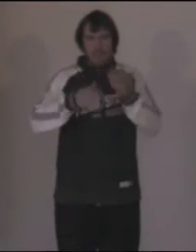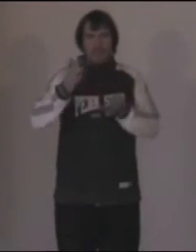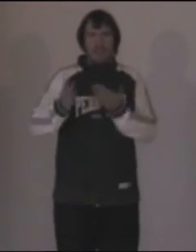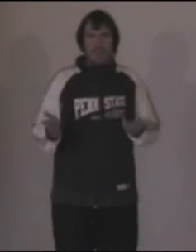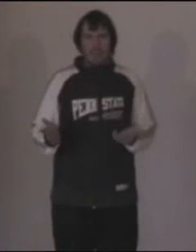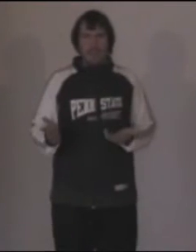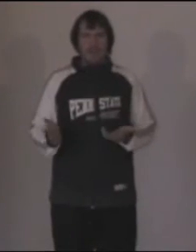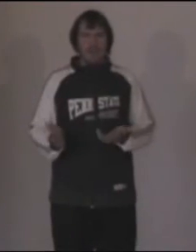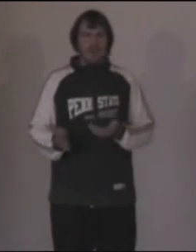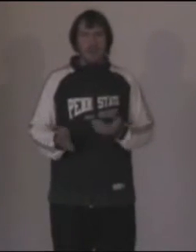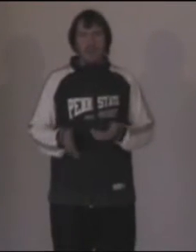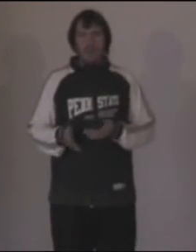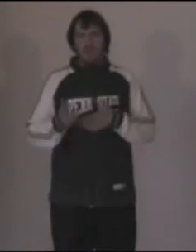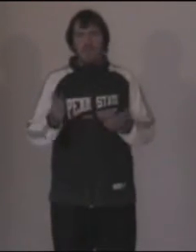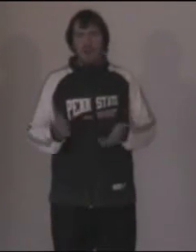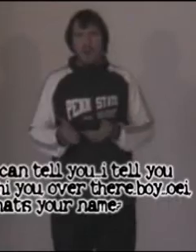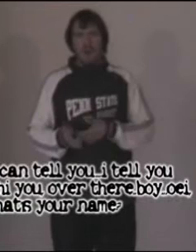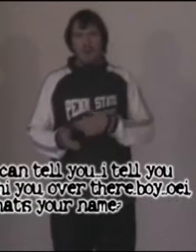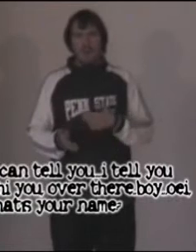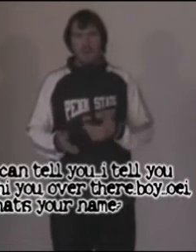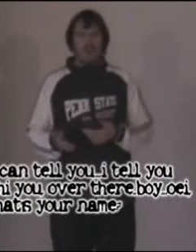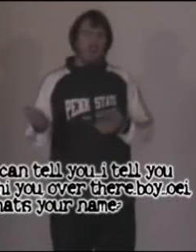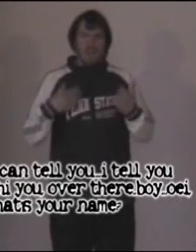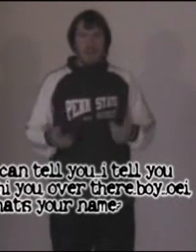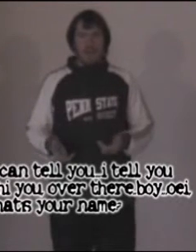picciola in fondo, no? Oppure ehi mulo, vieni qua,